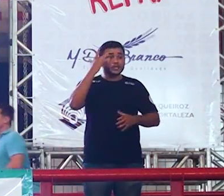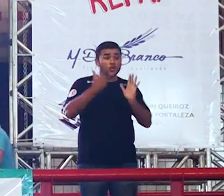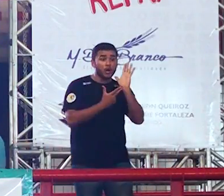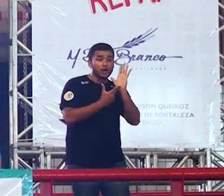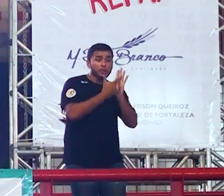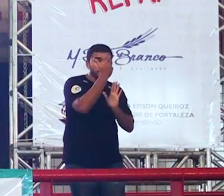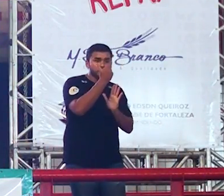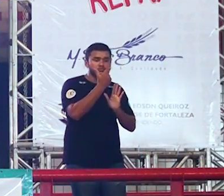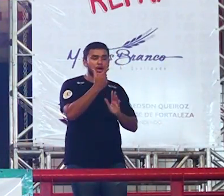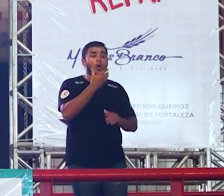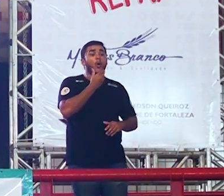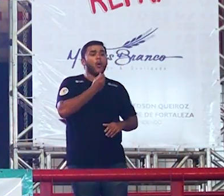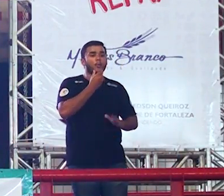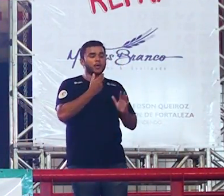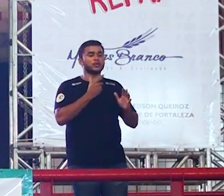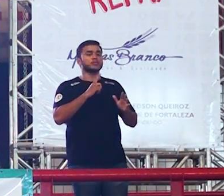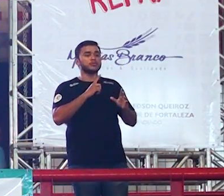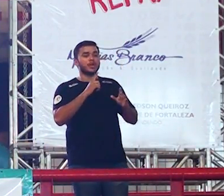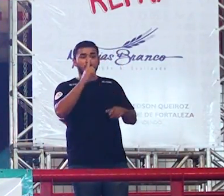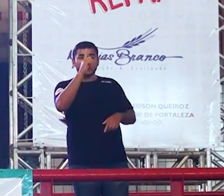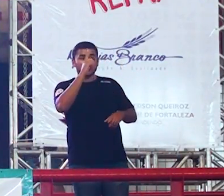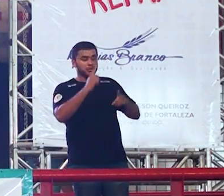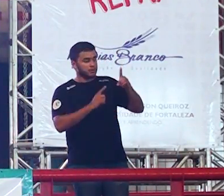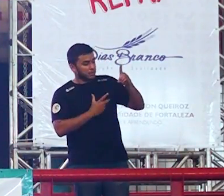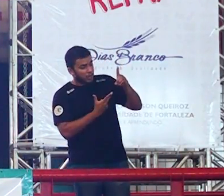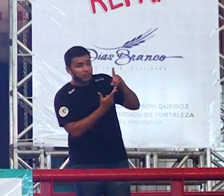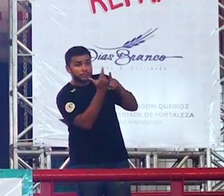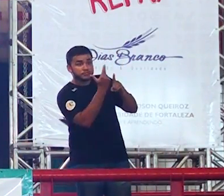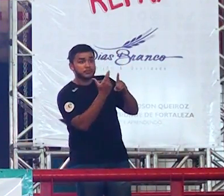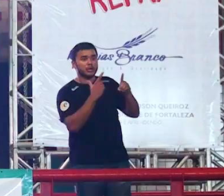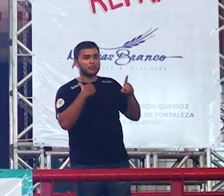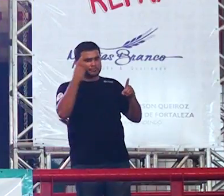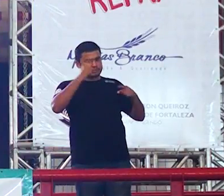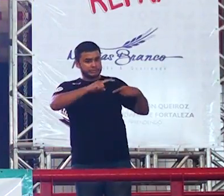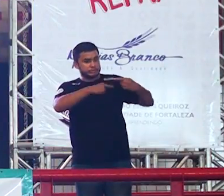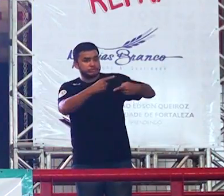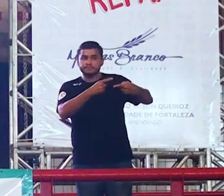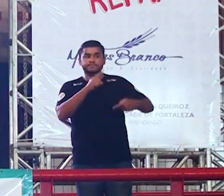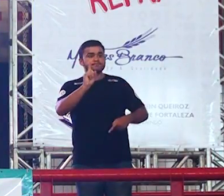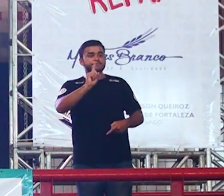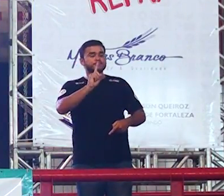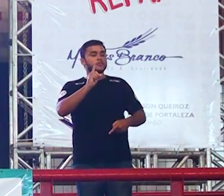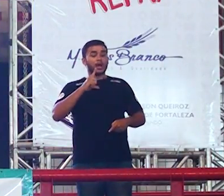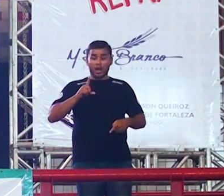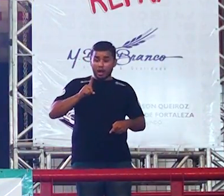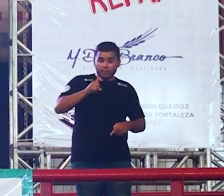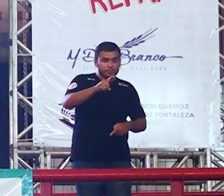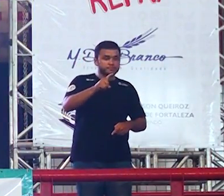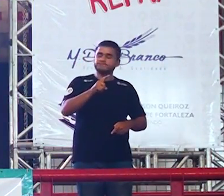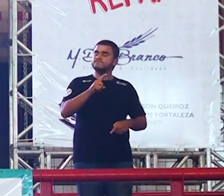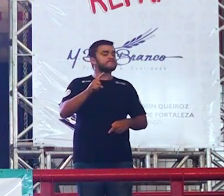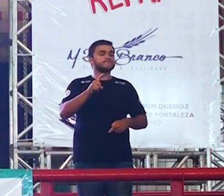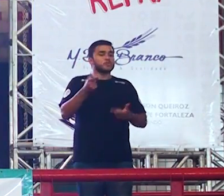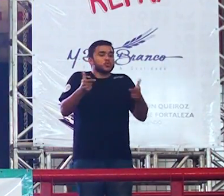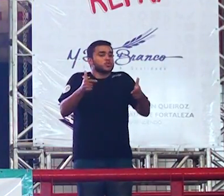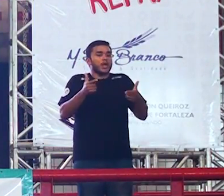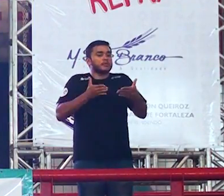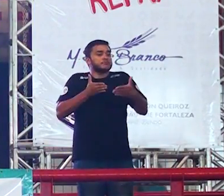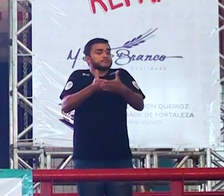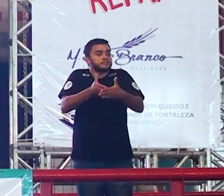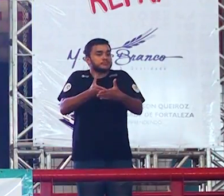vasectomizados têm ductos seminíferos seccionados, o que impede a passagem dos espermatozoides.